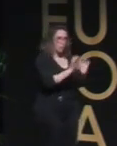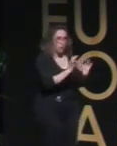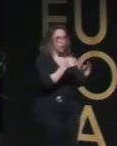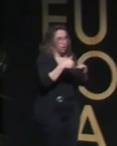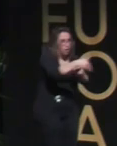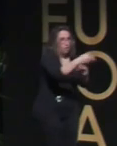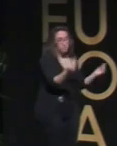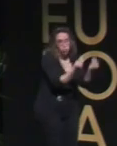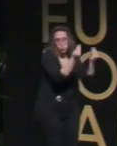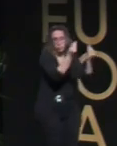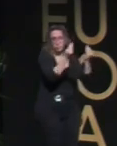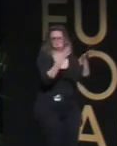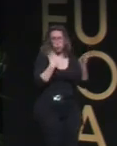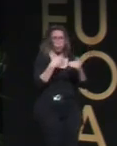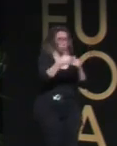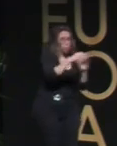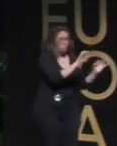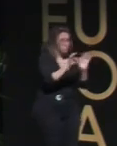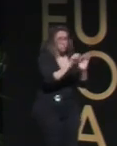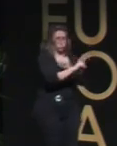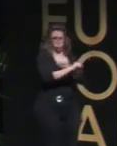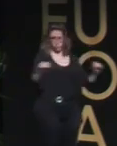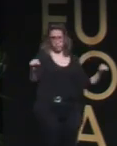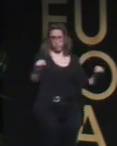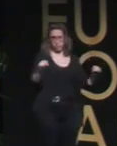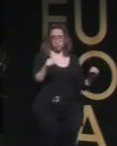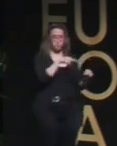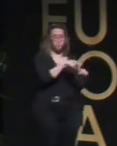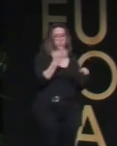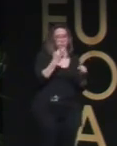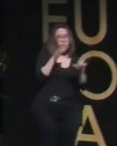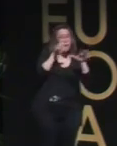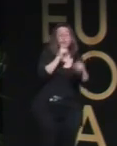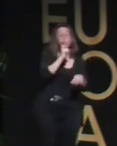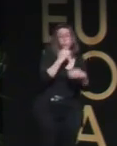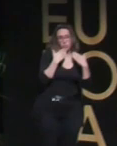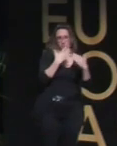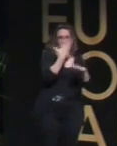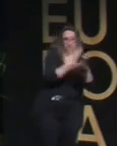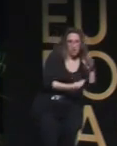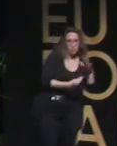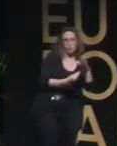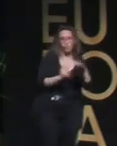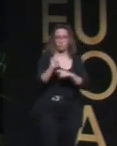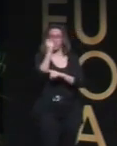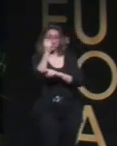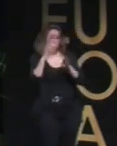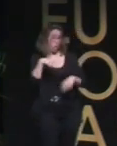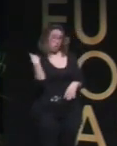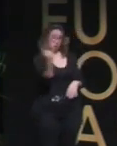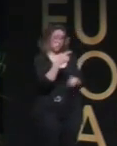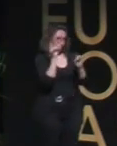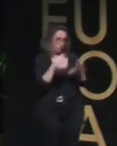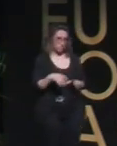va a ser imposible que controlemos todo aquello que les va a pasar. Solo van a poder aprender bajo el error y los aciertos, como nos ha pasado a todas y todos los que estamos aquí.